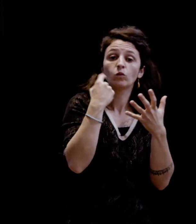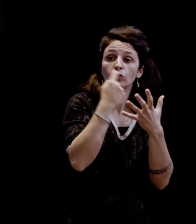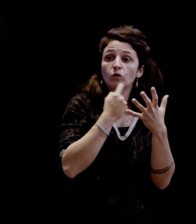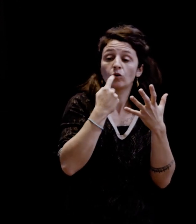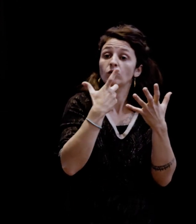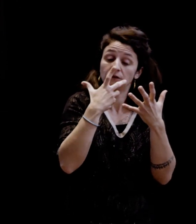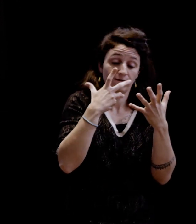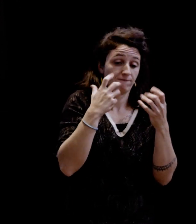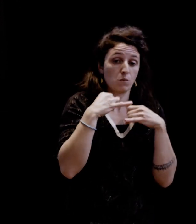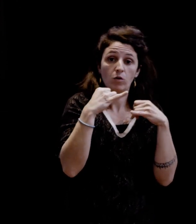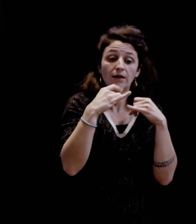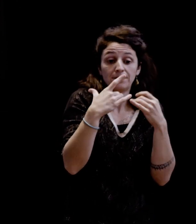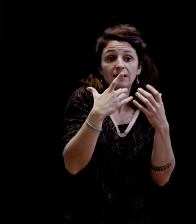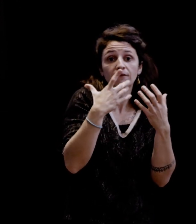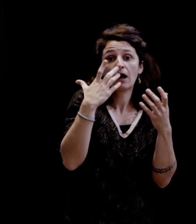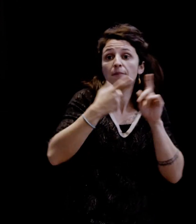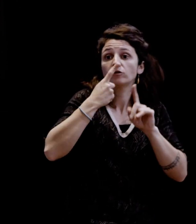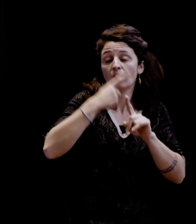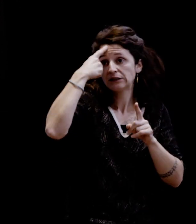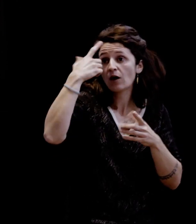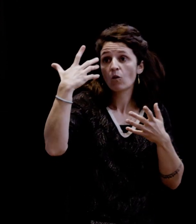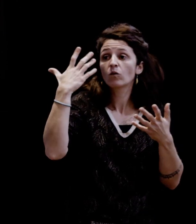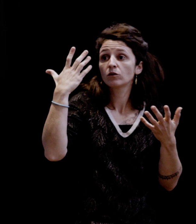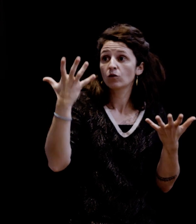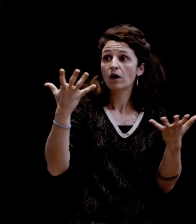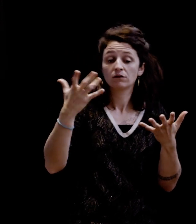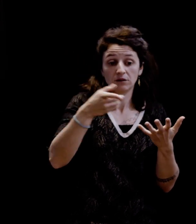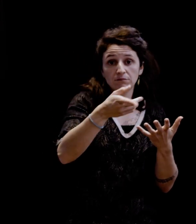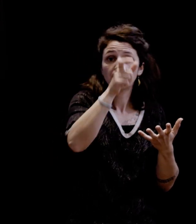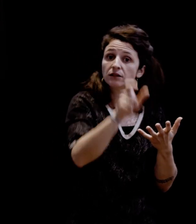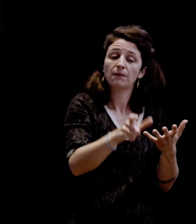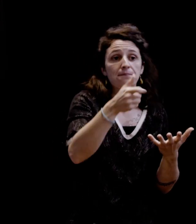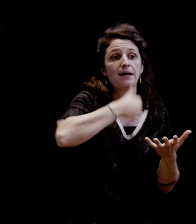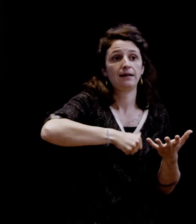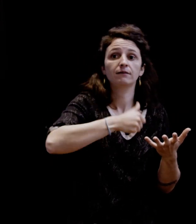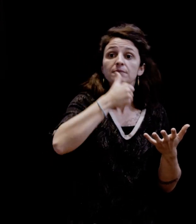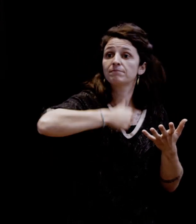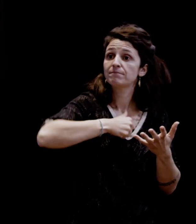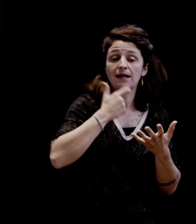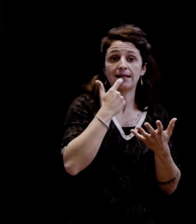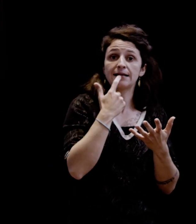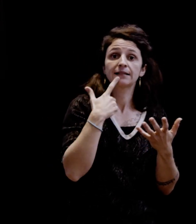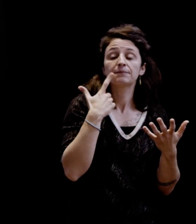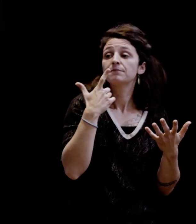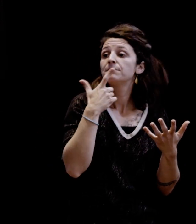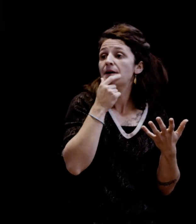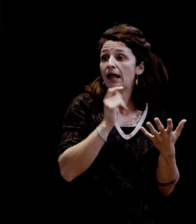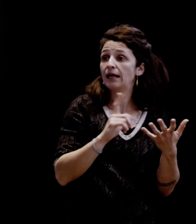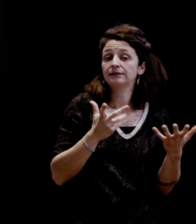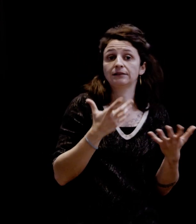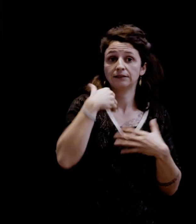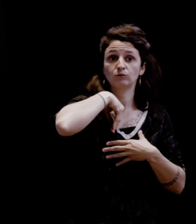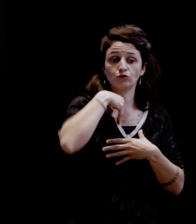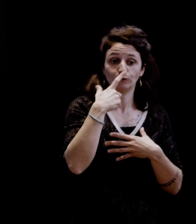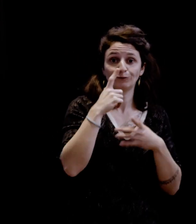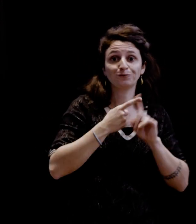si on a mal et qu'on n'est pas bien dans sa bouche, c'est un frein pour toute la réhabilitation globale de ces patients. Voilà,